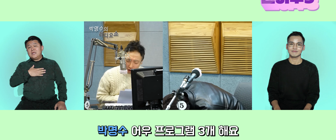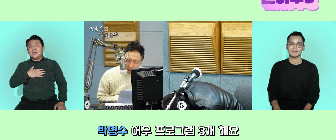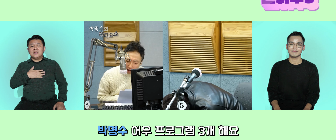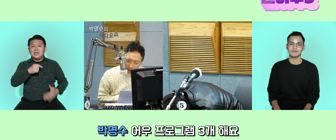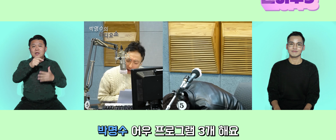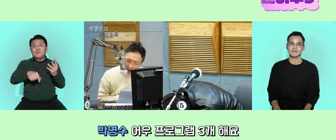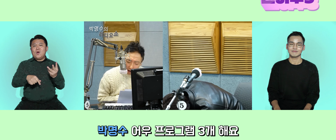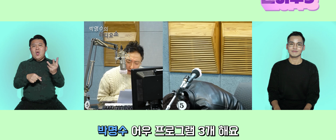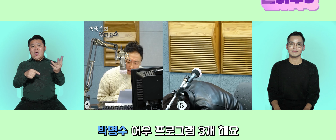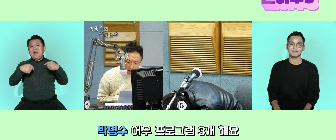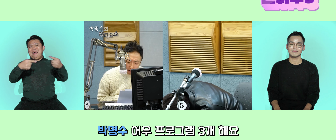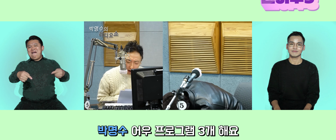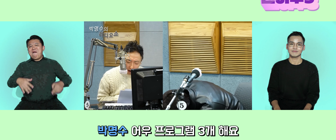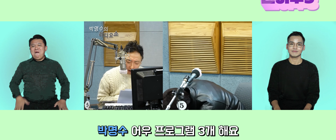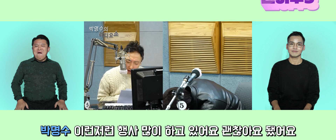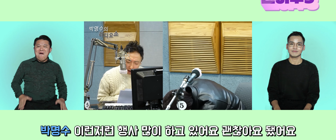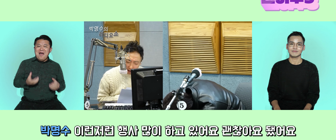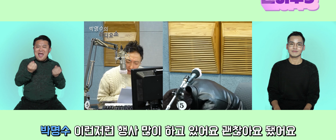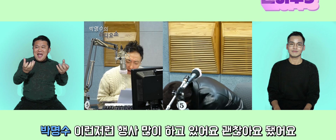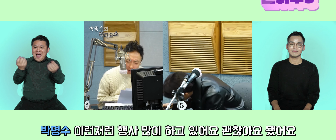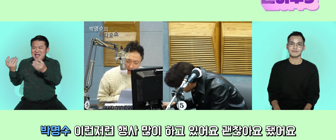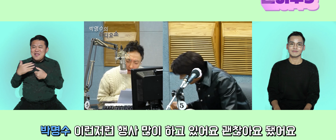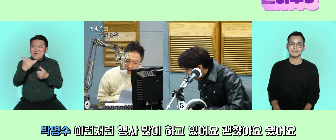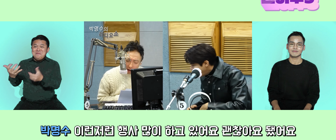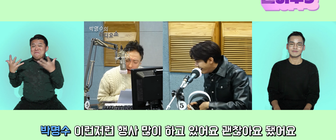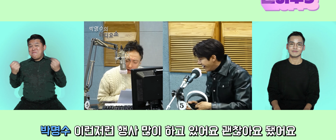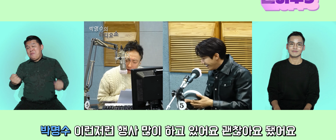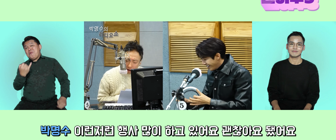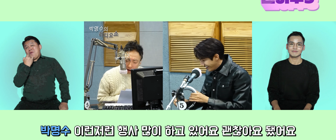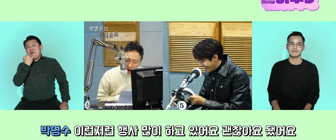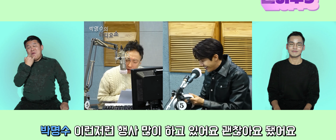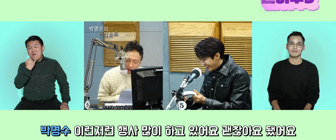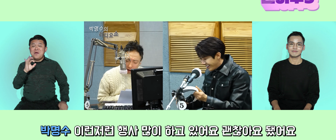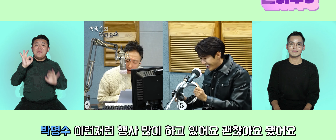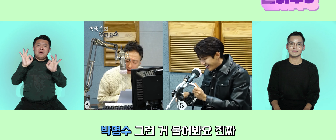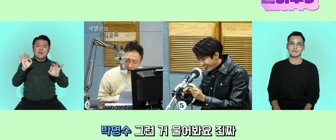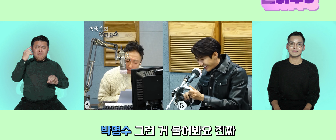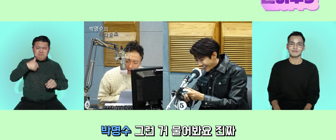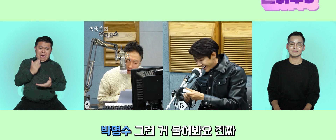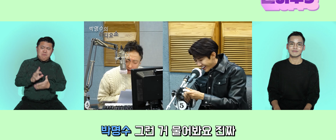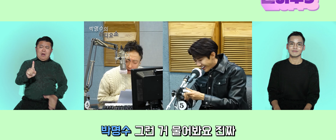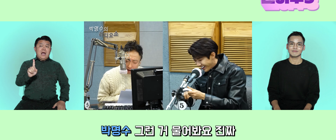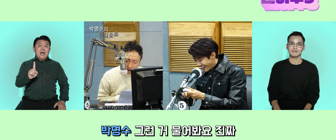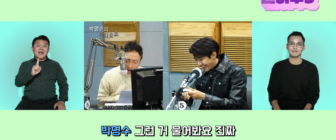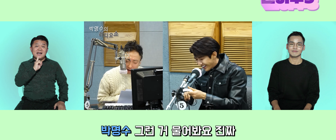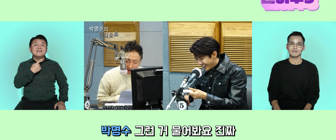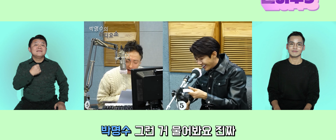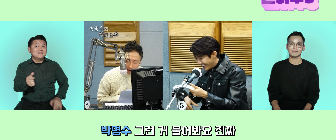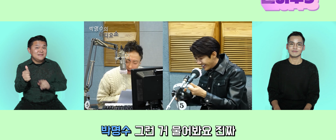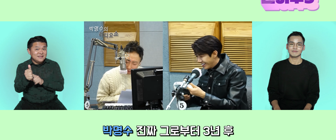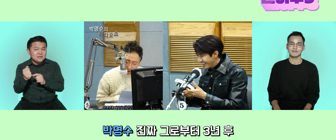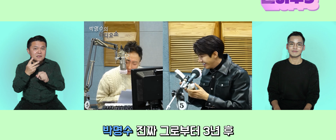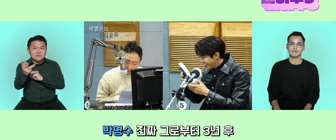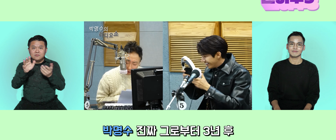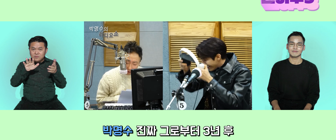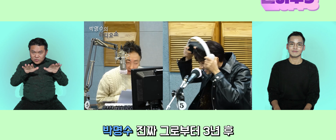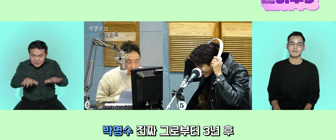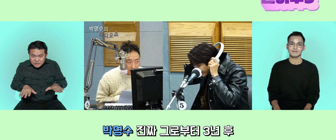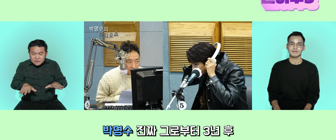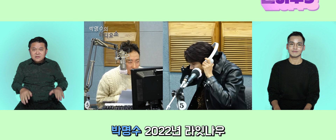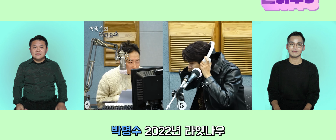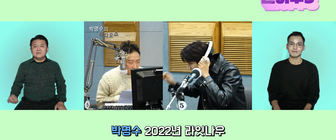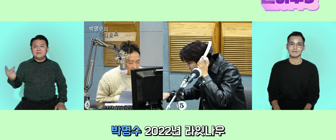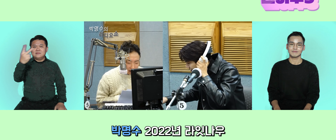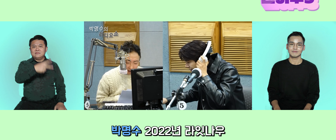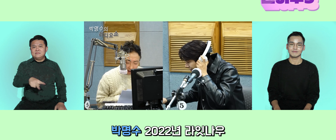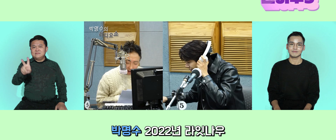어우 저 프로그램 3개에요. 이런저런 행사 많이 하고 있어요. 괜찮아요. 아 됐어요. 그런가 물어봐요 진짜. 그러부터 3년 후